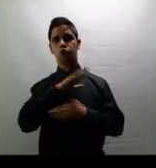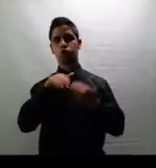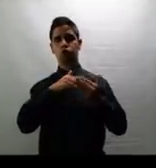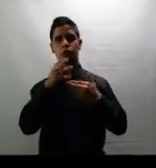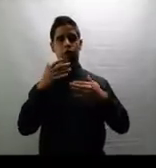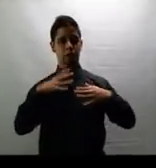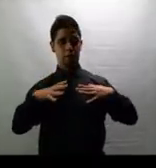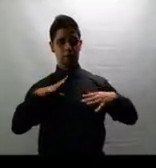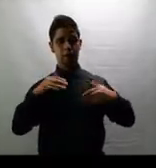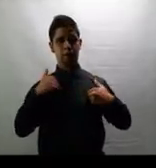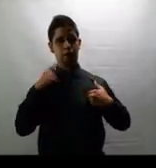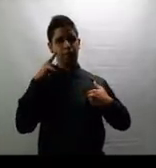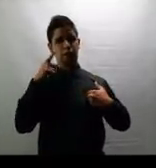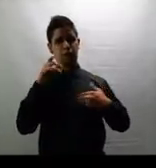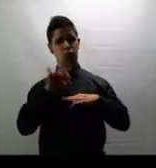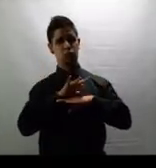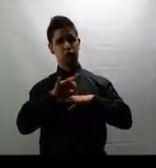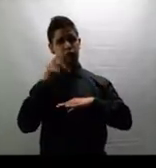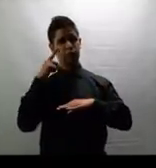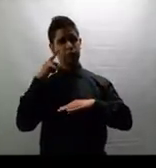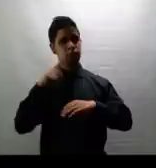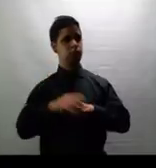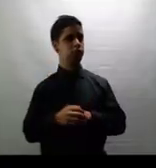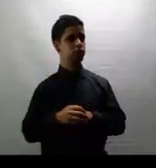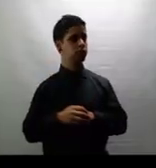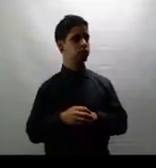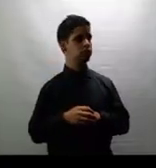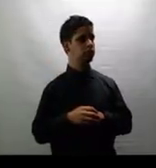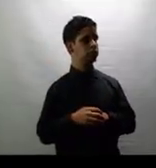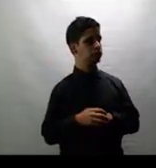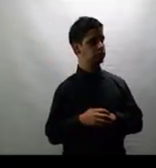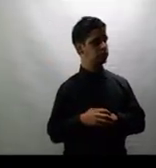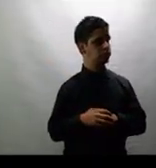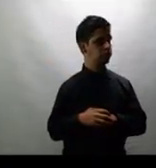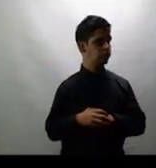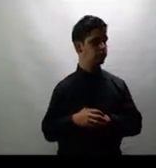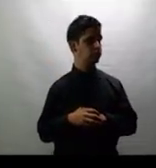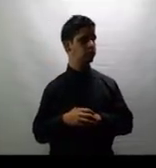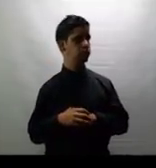casas tienen para cuándo